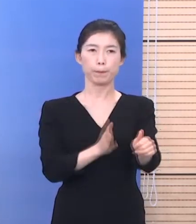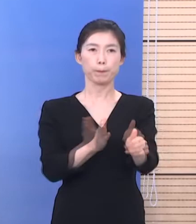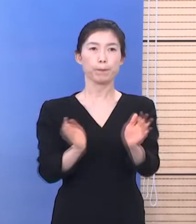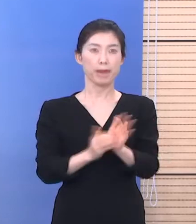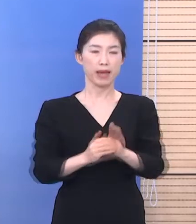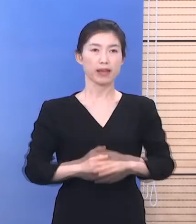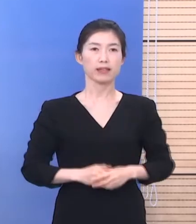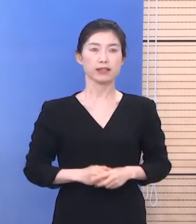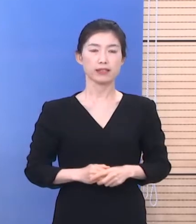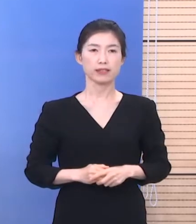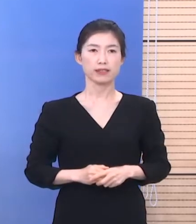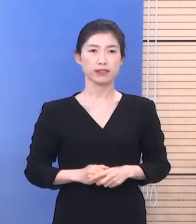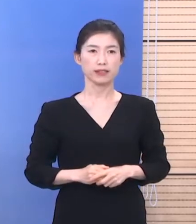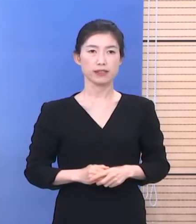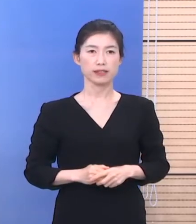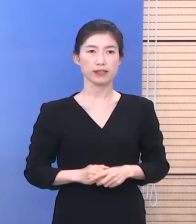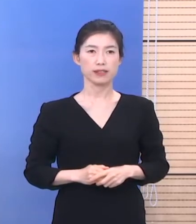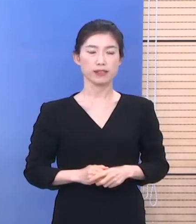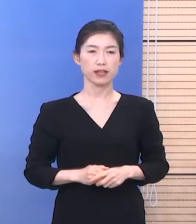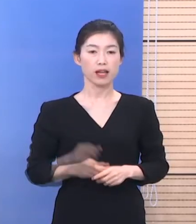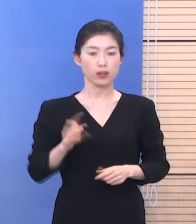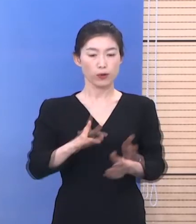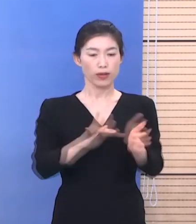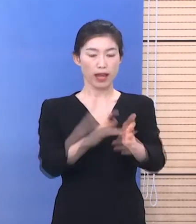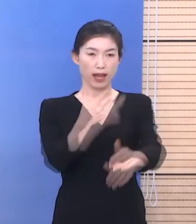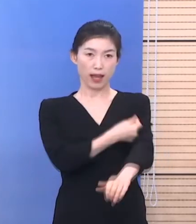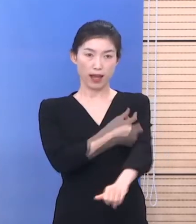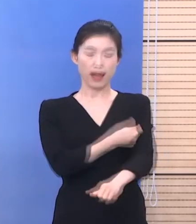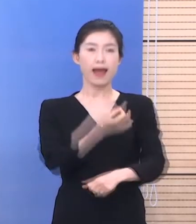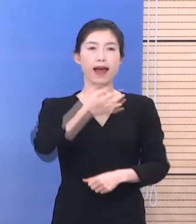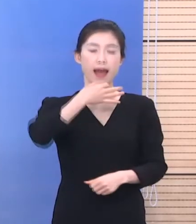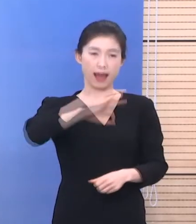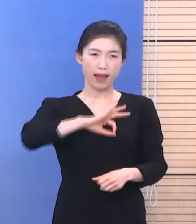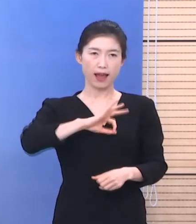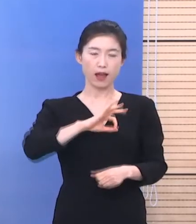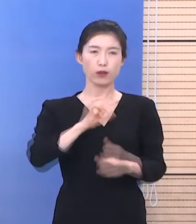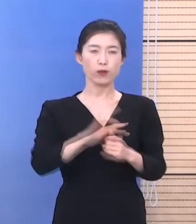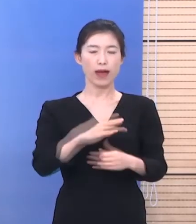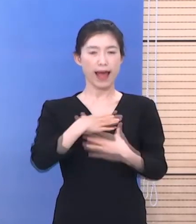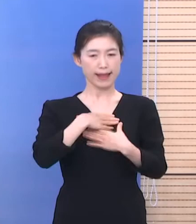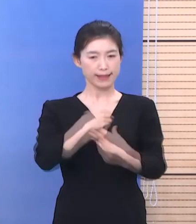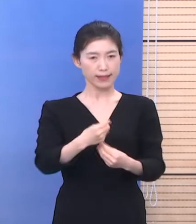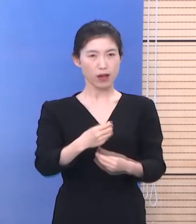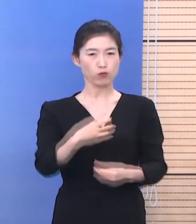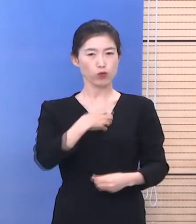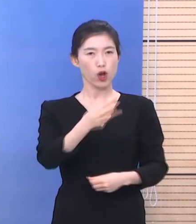권고하였습니다. 또한 안전성과 수용 가능 여부에 대해서는